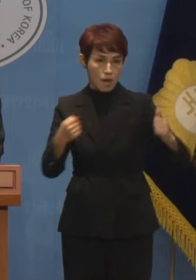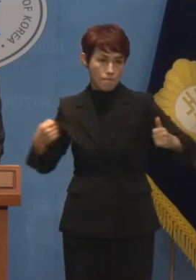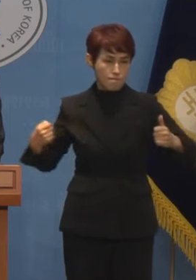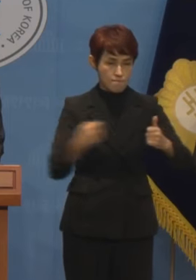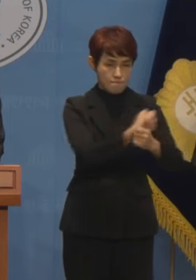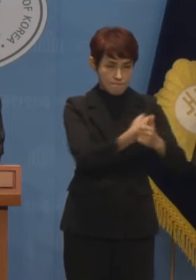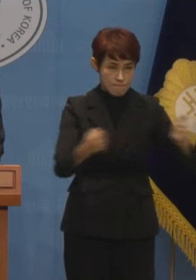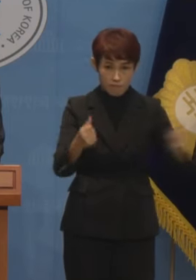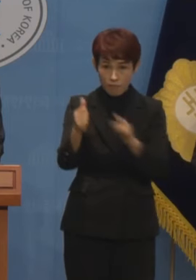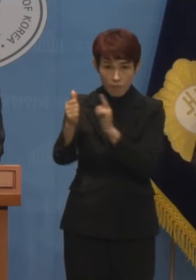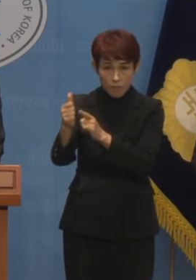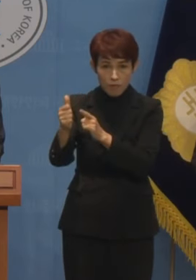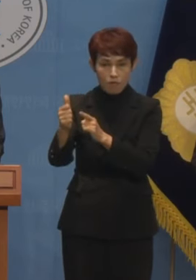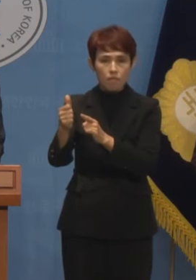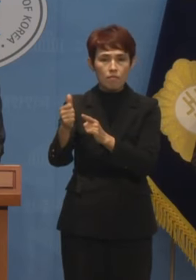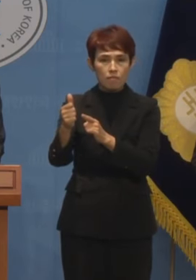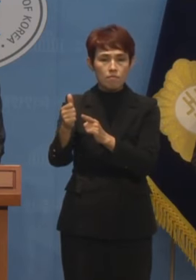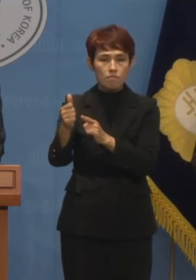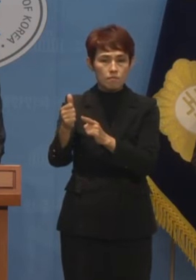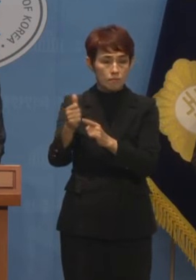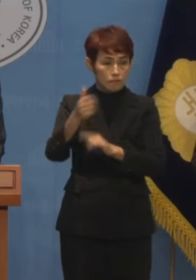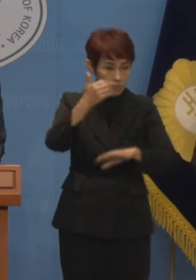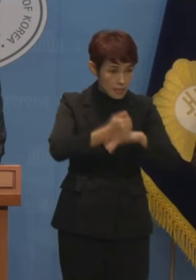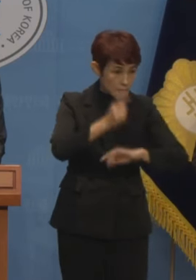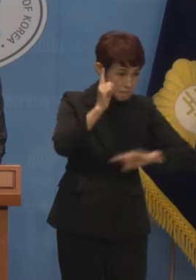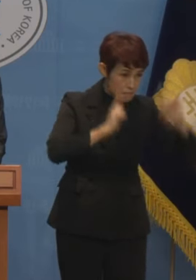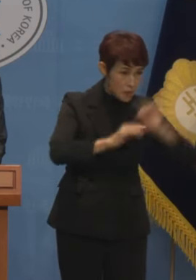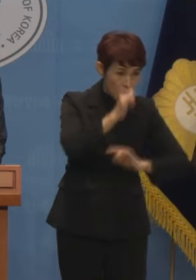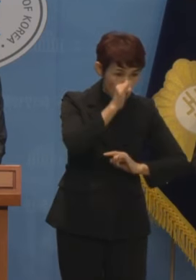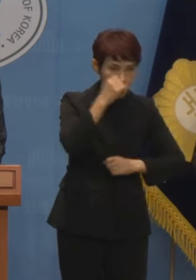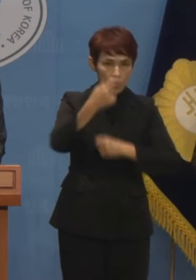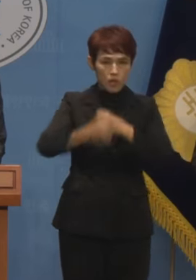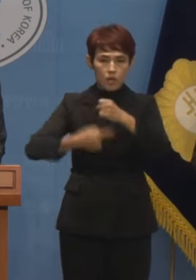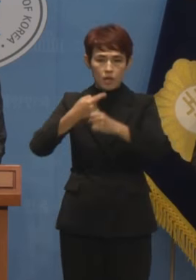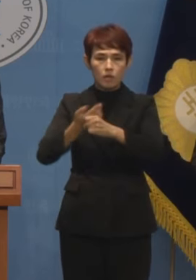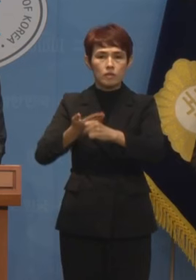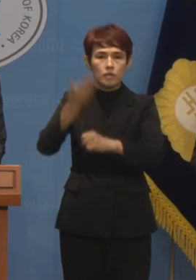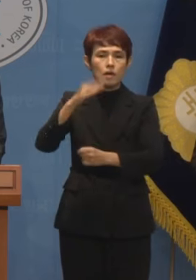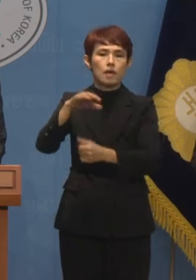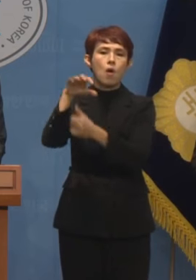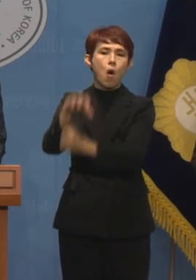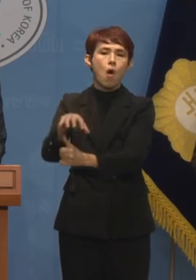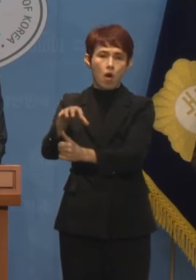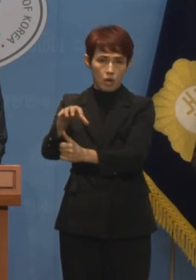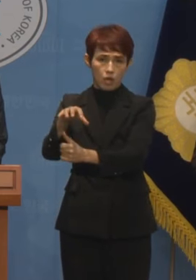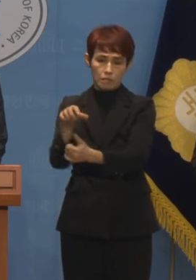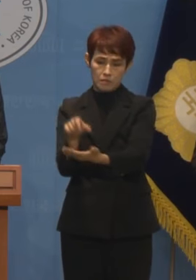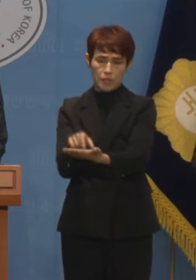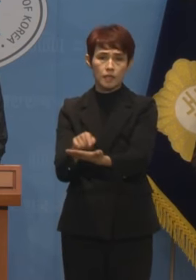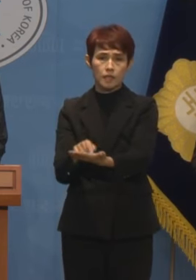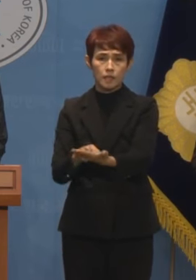자가 사람을 상해에 이르게 한 경우에는 1년 이상의 징역에 처한다고 되어 있습니다.